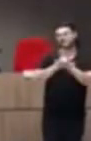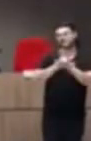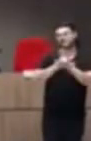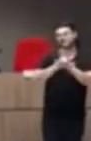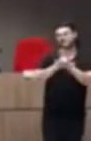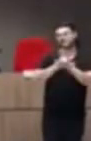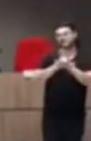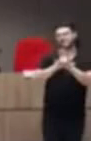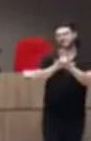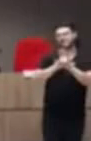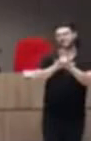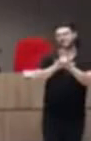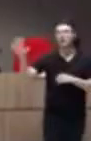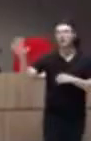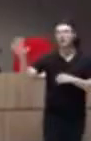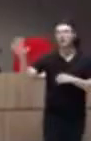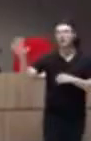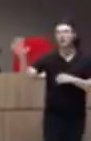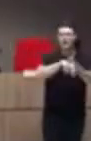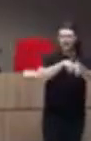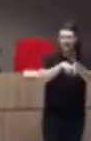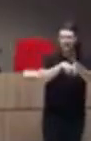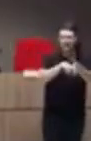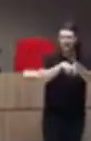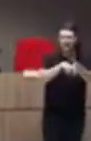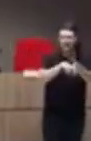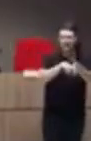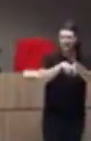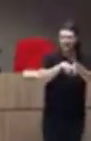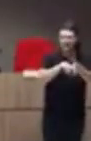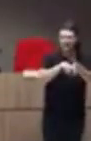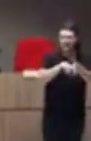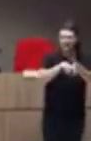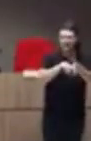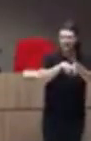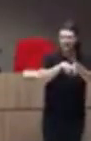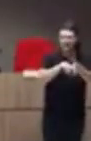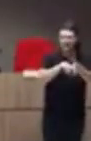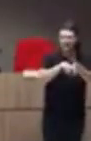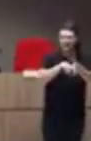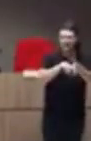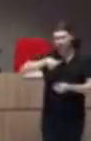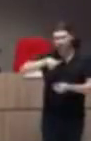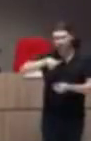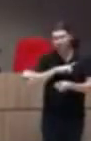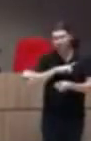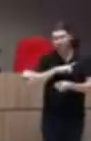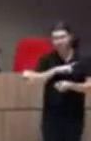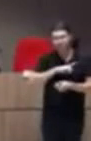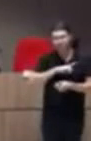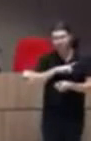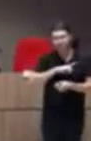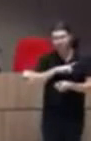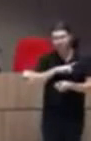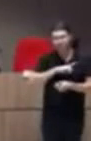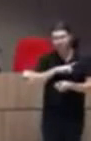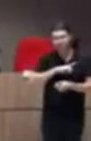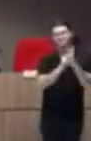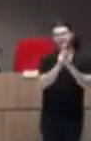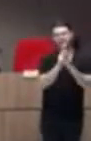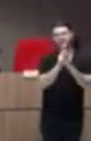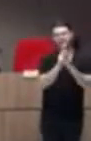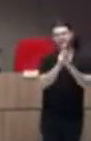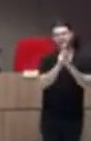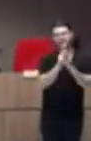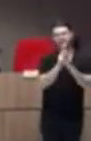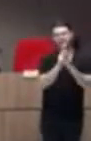teórica para analisar o funcionamento das instituições psiquiátricas no Brasil. Nós nos pautamos pelos parâmetros legais. Então, é olhar